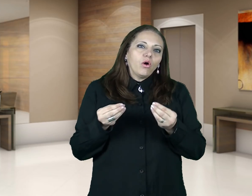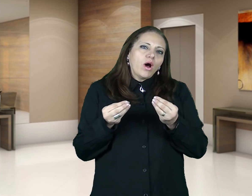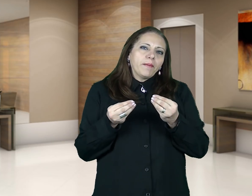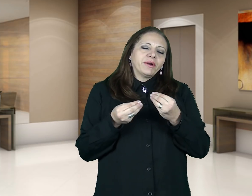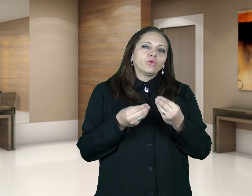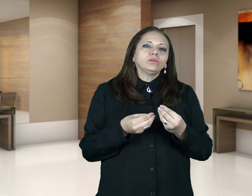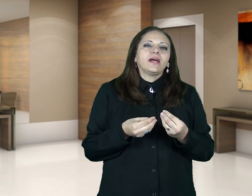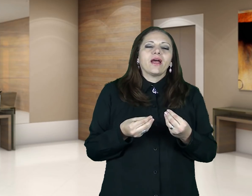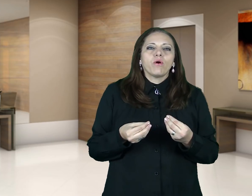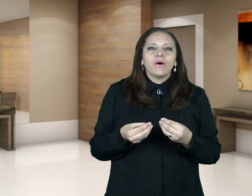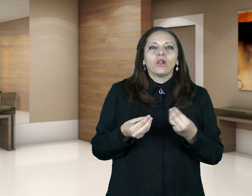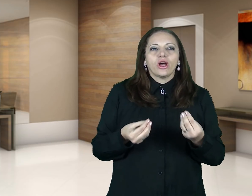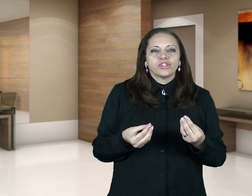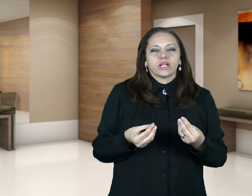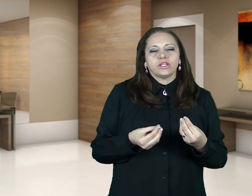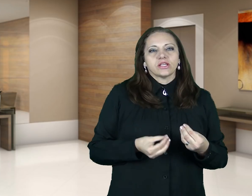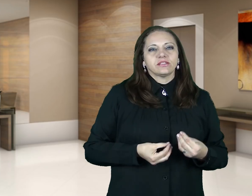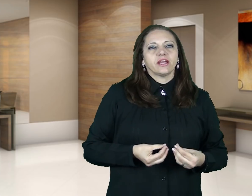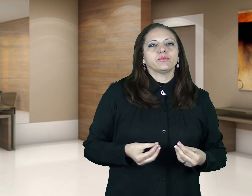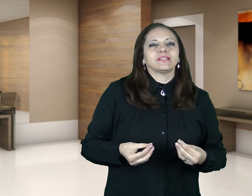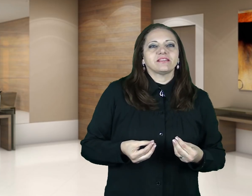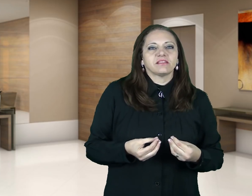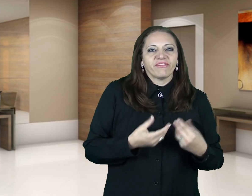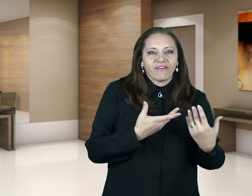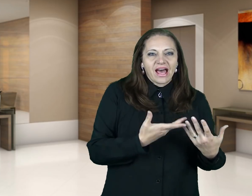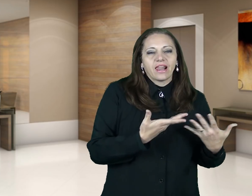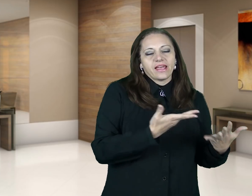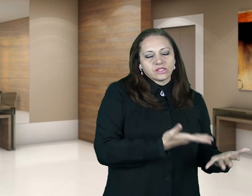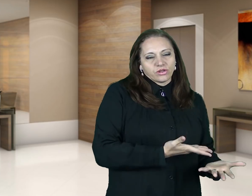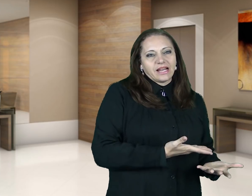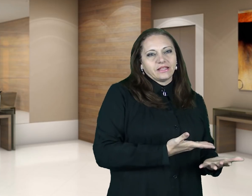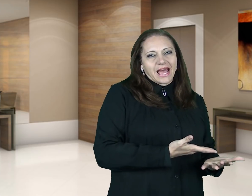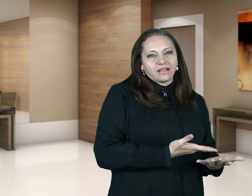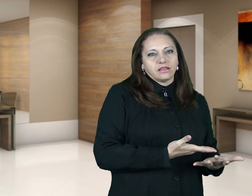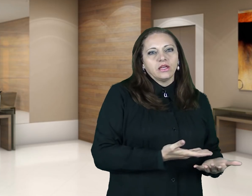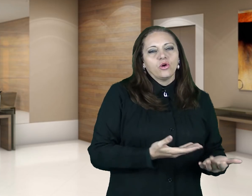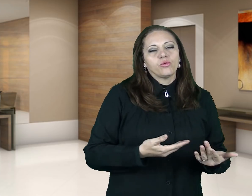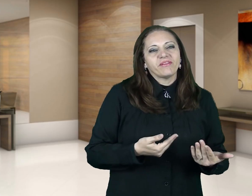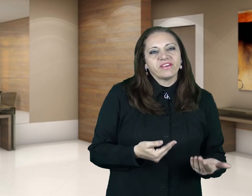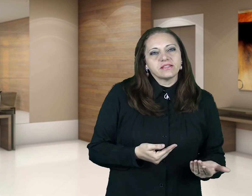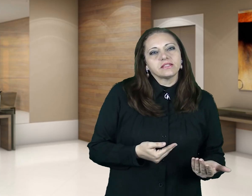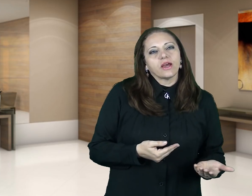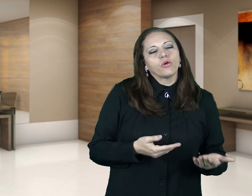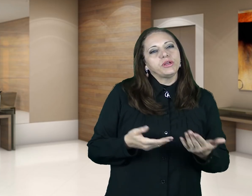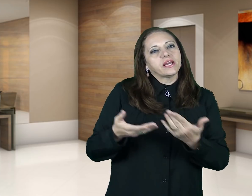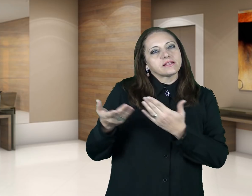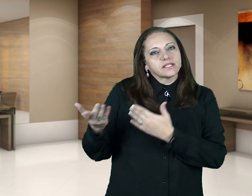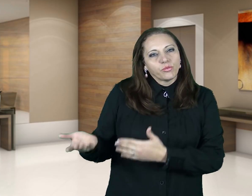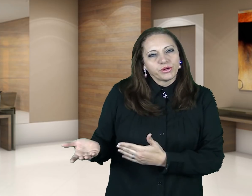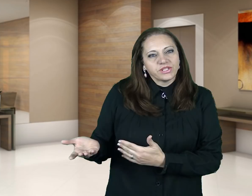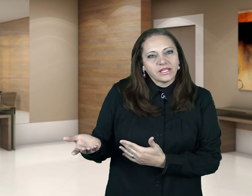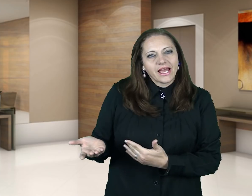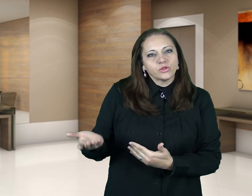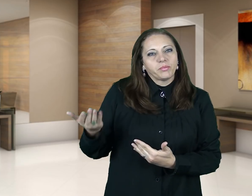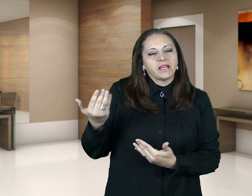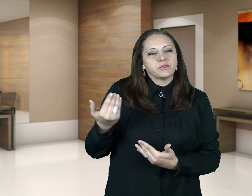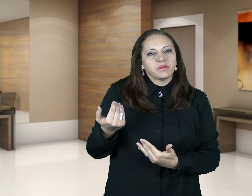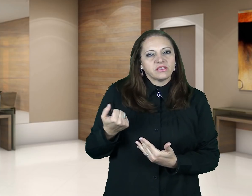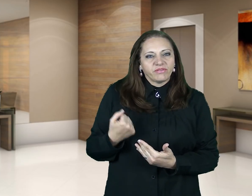a pergunta é: qual a lógica de nós termos esta fala, esta oralidade, uma vez que a comunicação por sinais ou pela